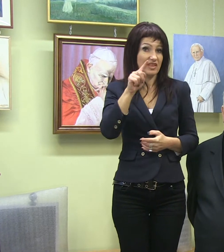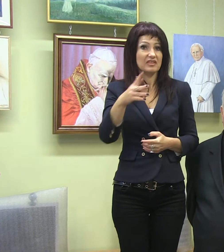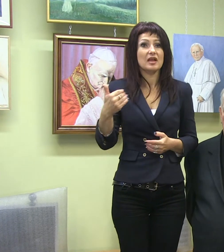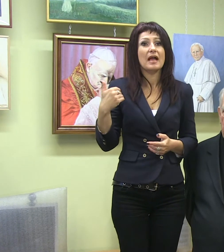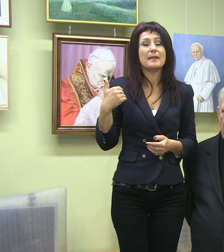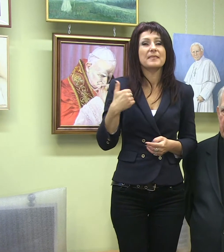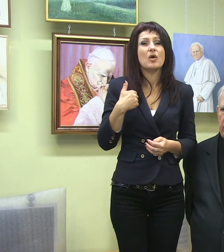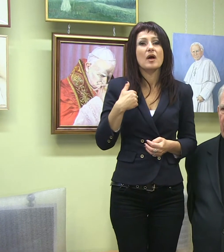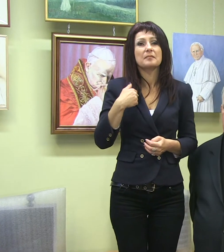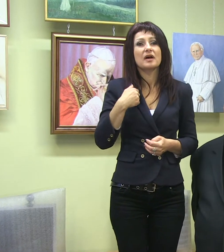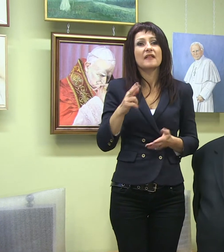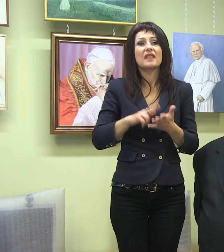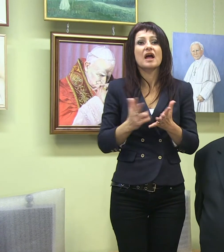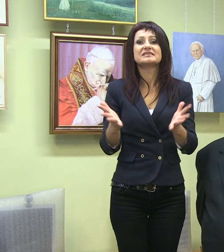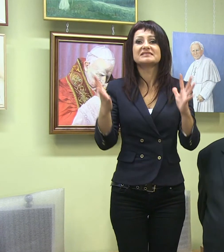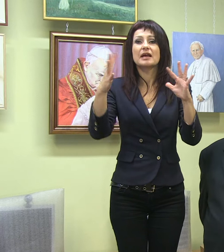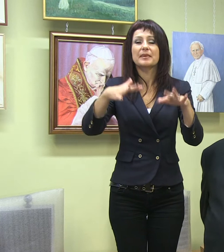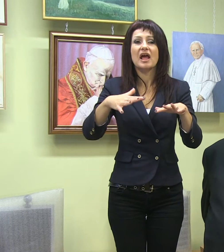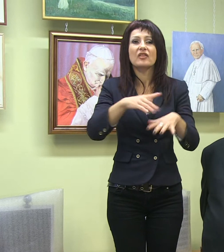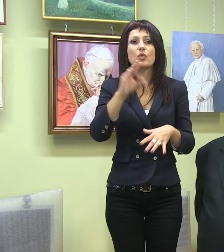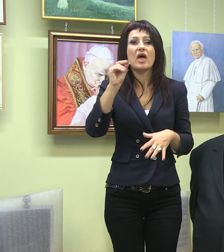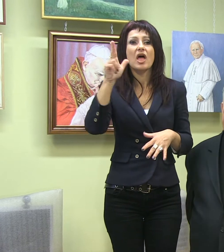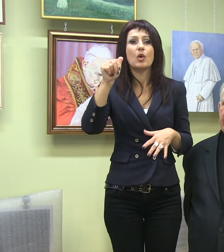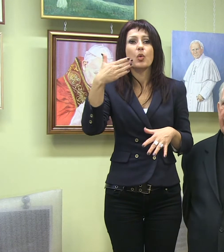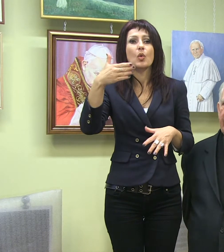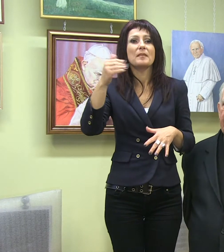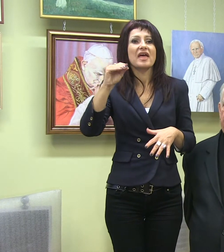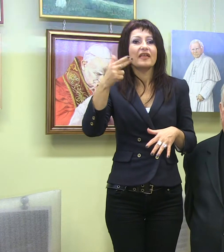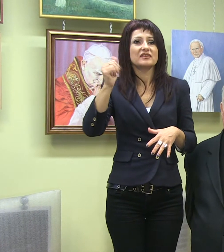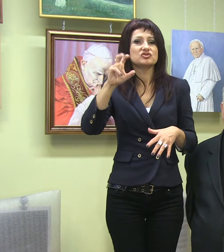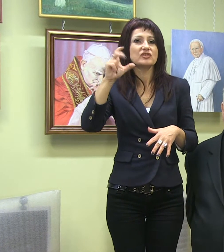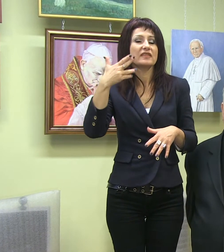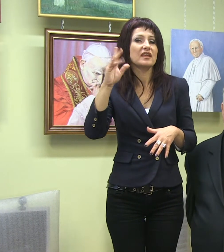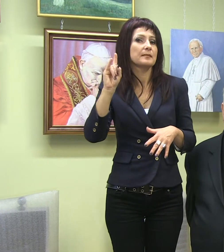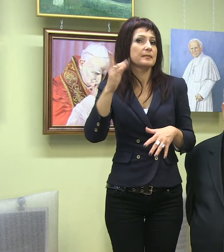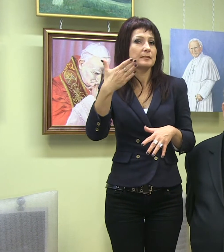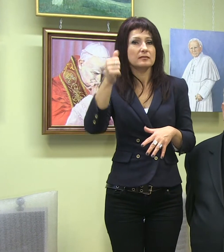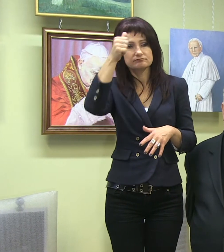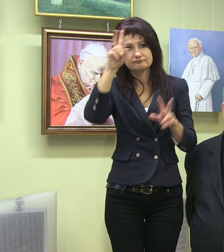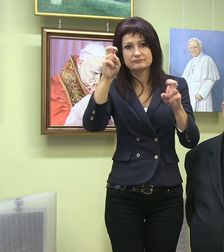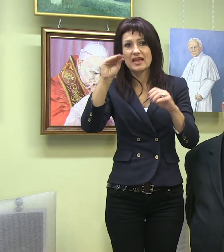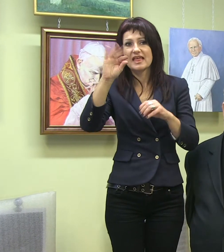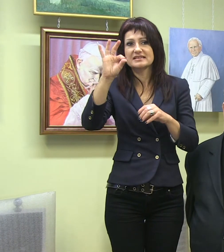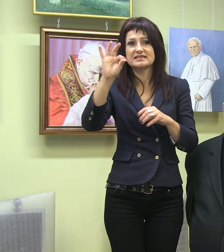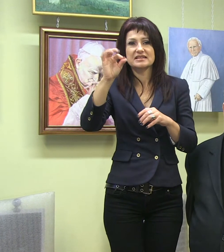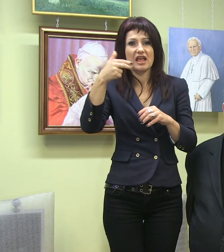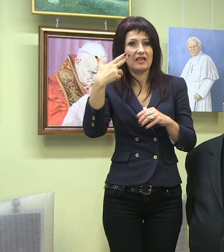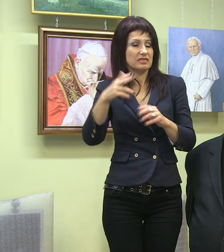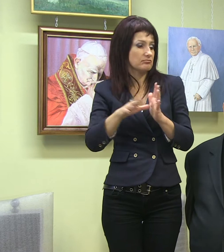byłem na zebraniu ekumenicznym w Essen i